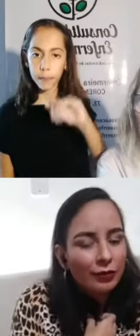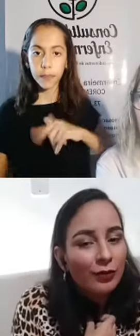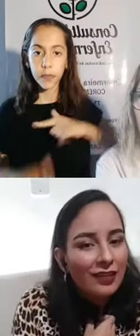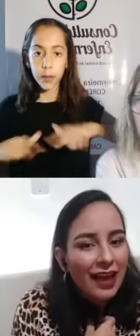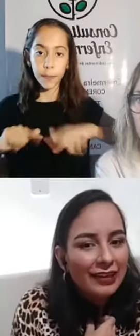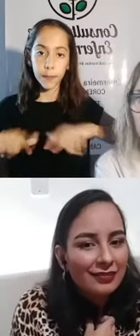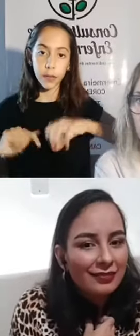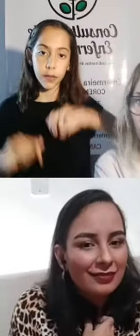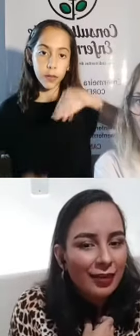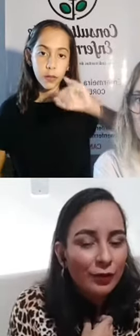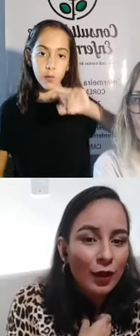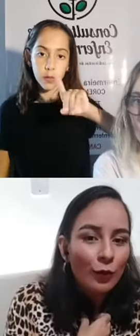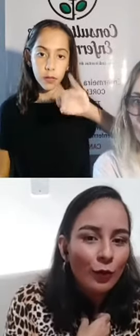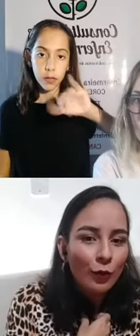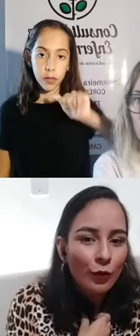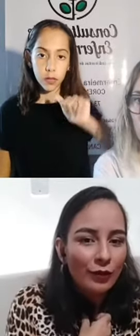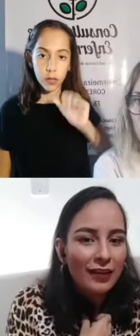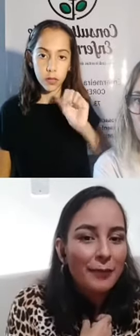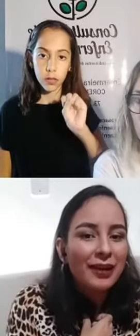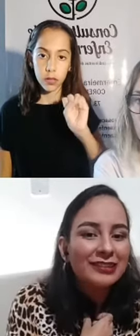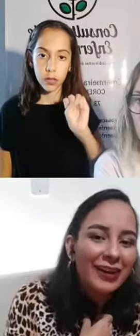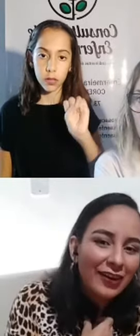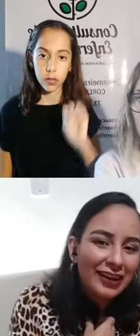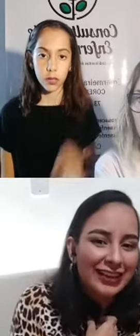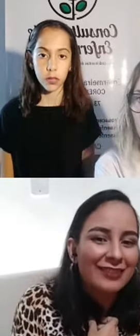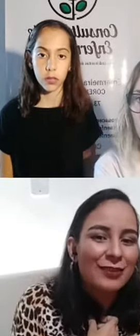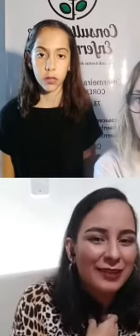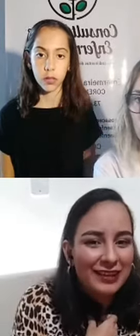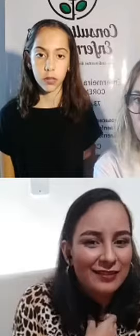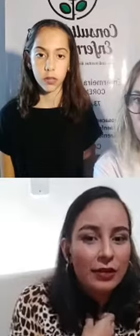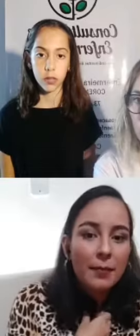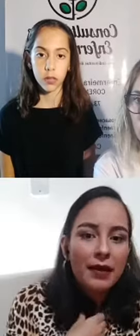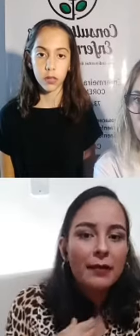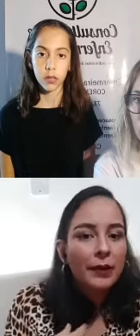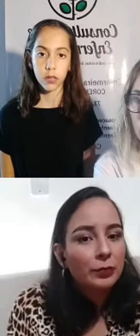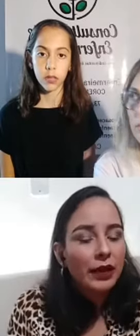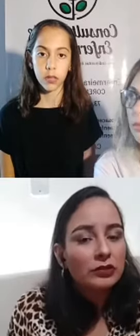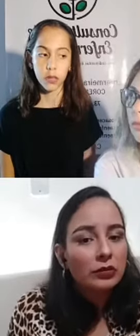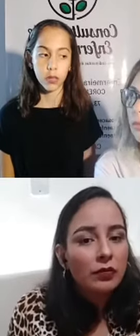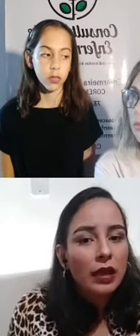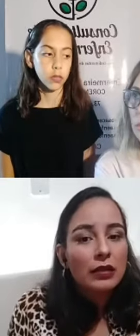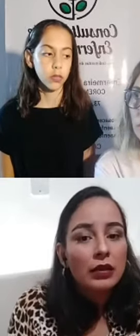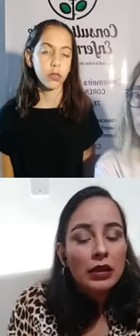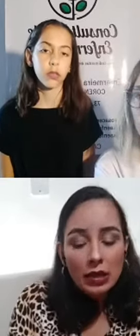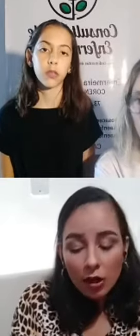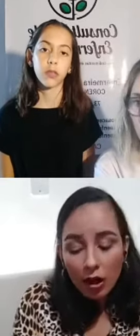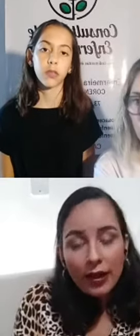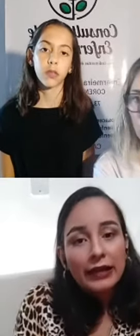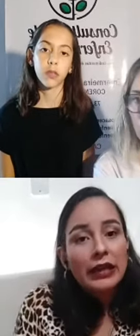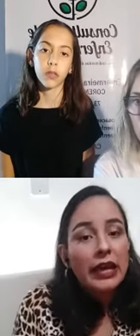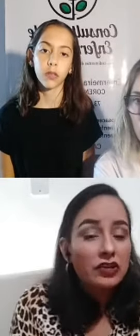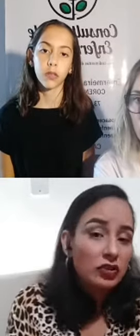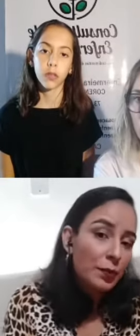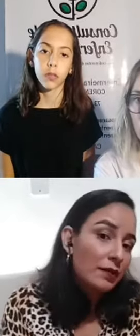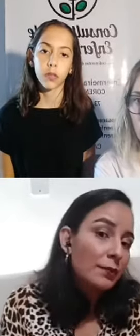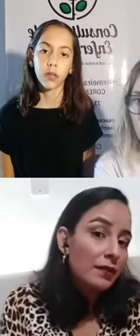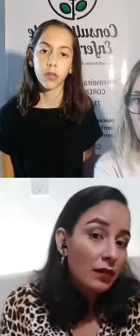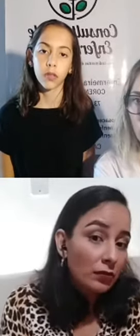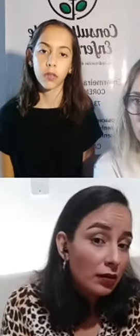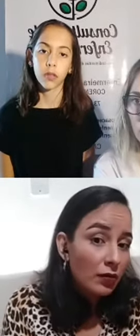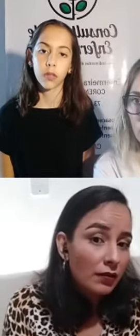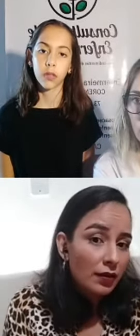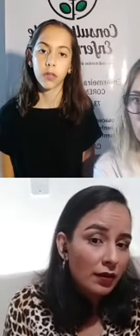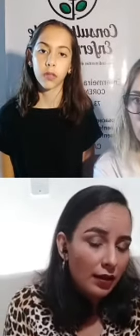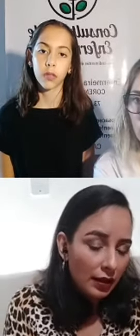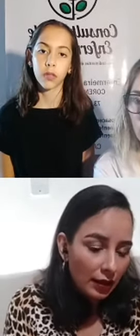eu não sei. Eu sei a parte teórica sobre isso, mas a parte prática eu não sei. E a gente precisa pensar em